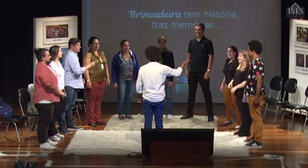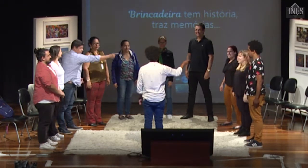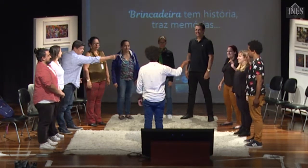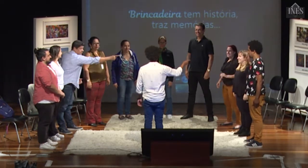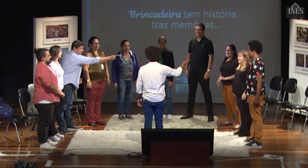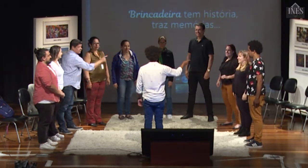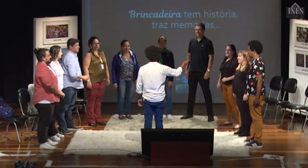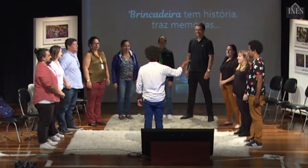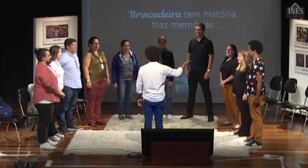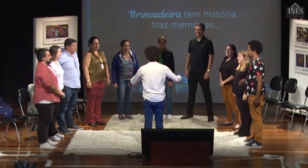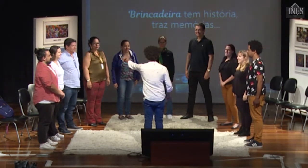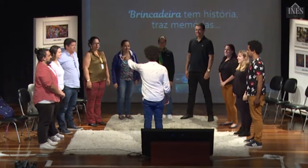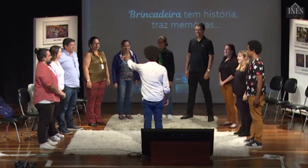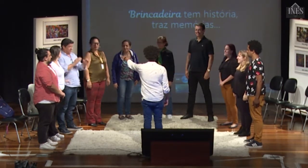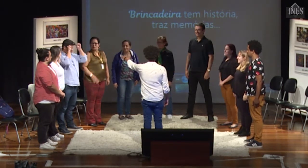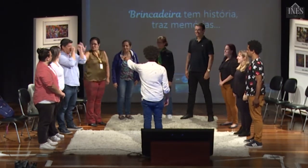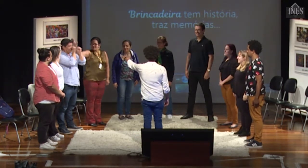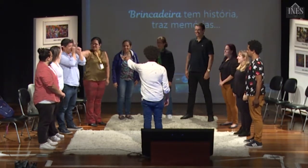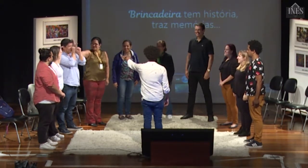Tá, ela continua, não é isso? Você.